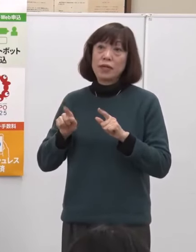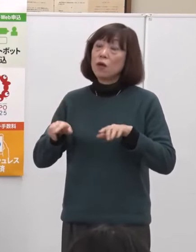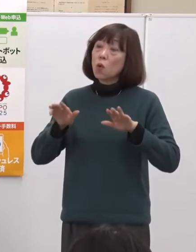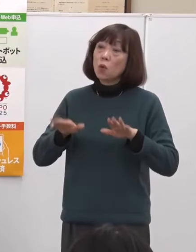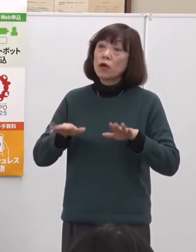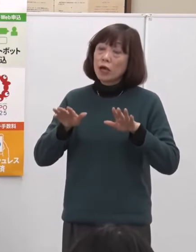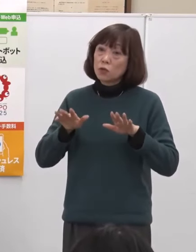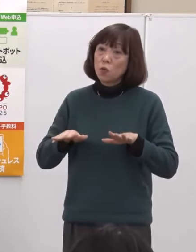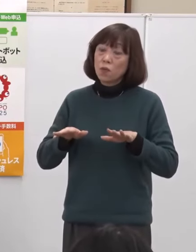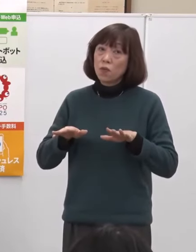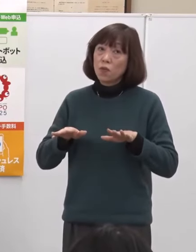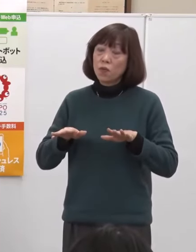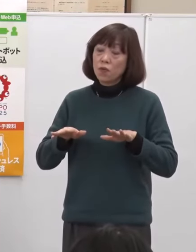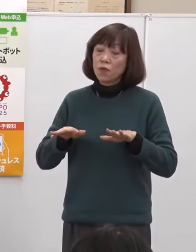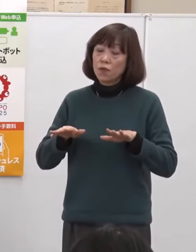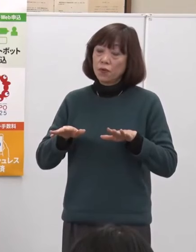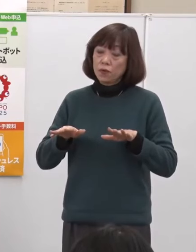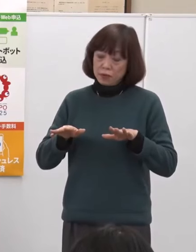回 その、